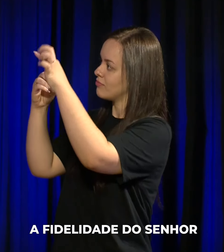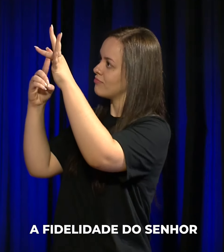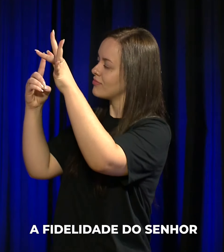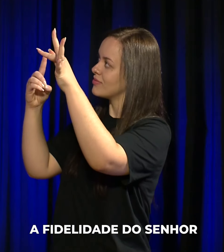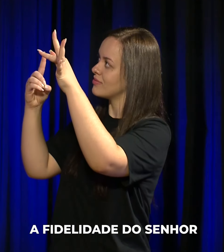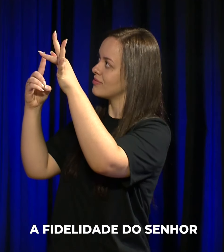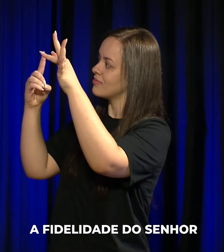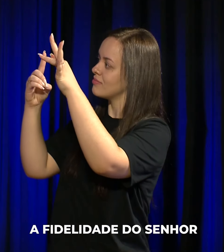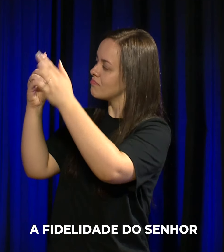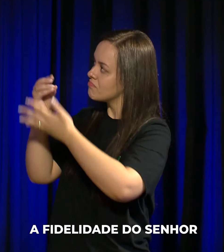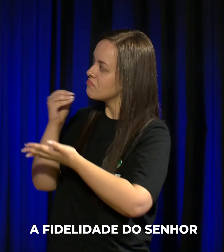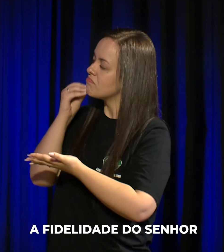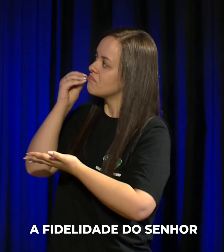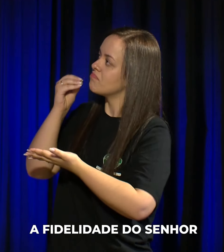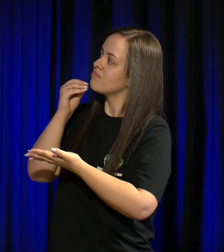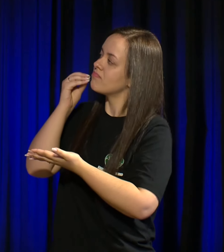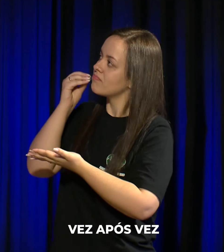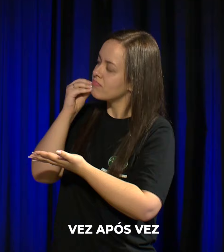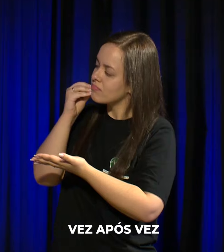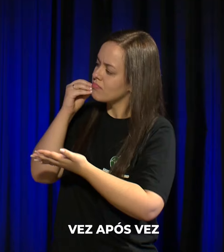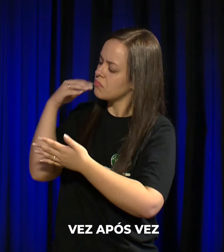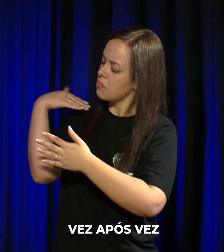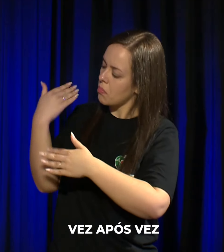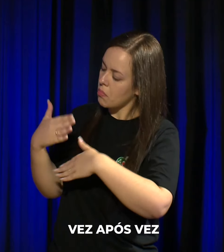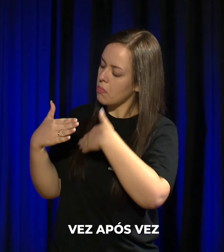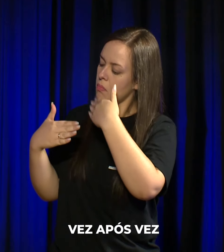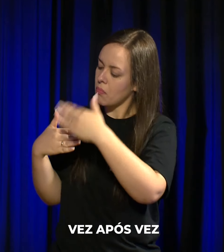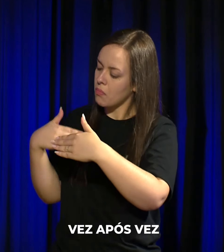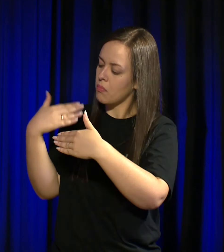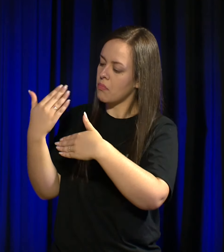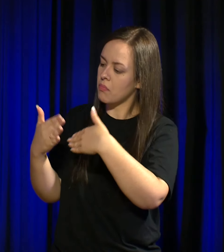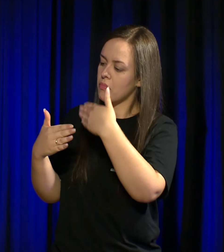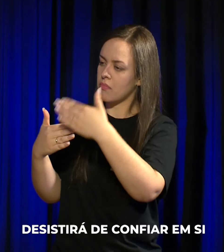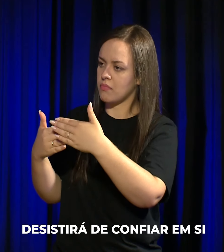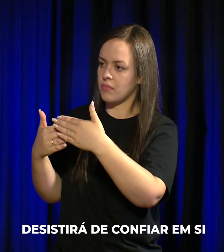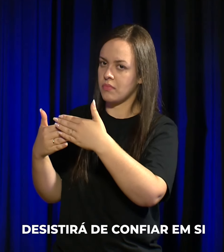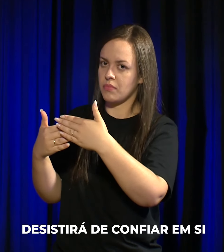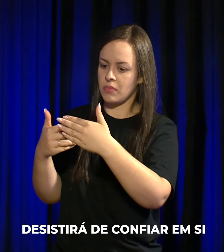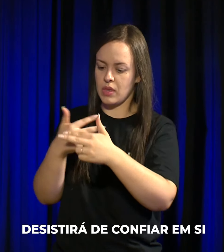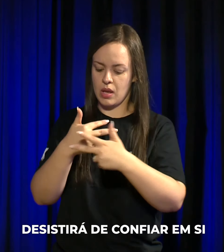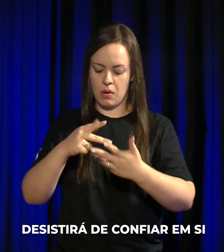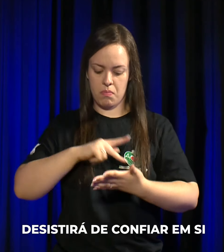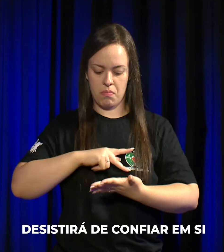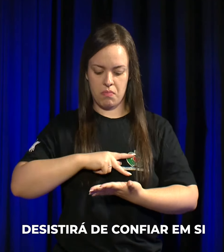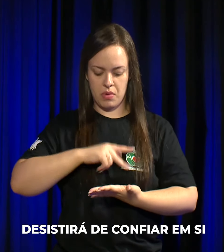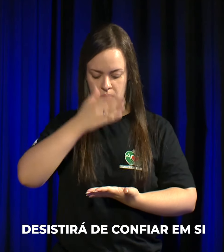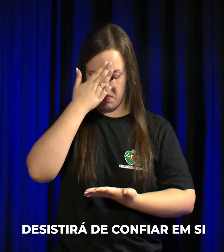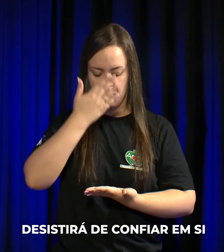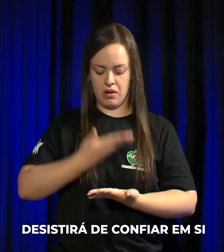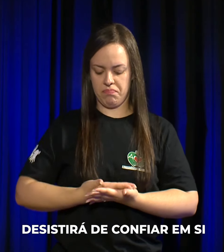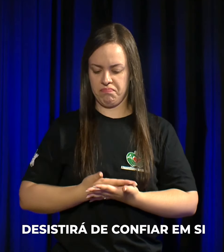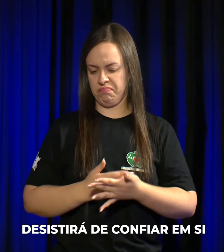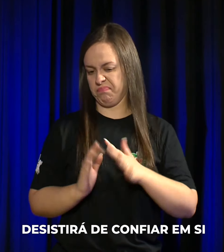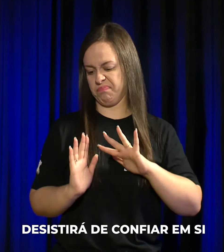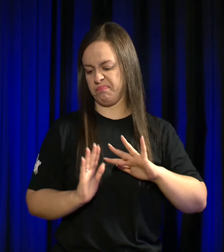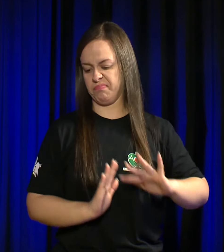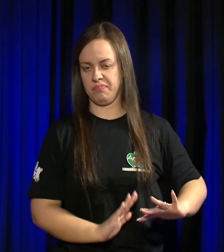a fidelidade do Senhor, vez após vez, desistirá de confiar em si